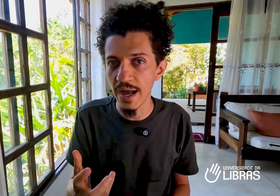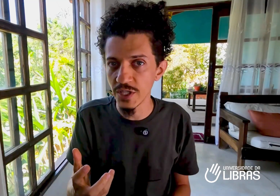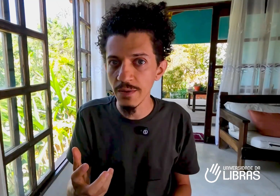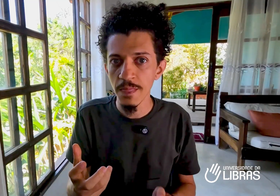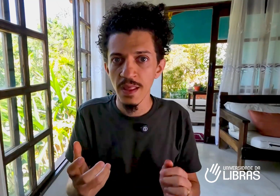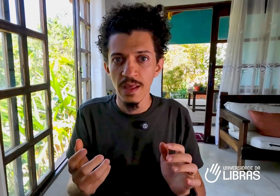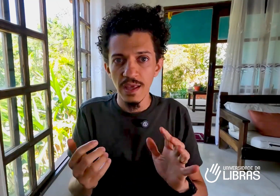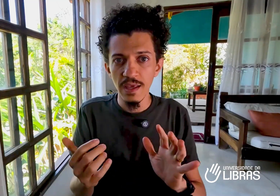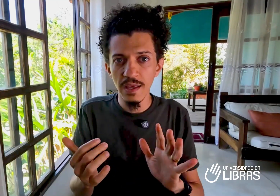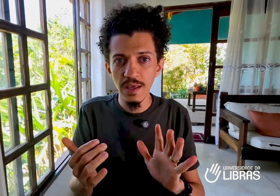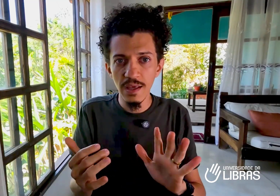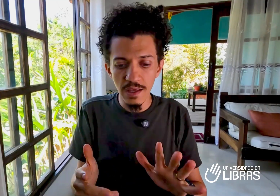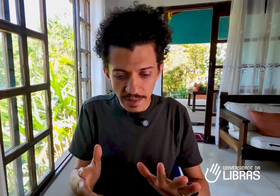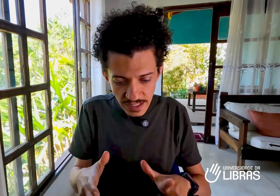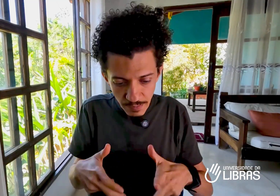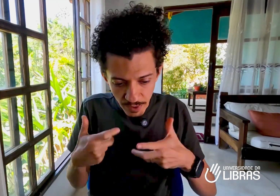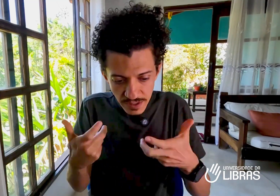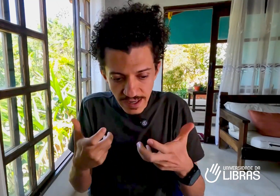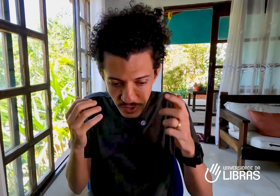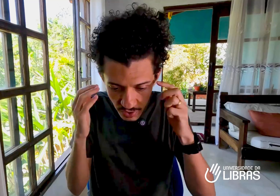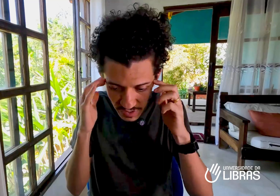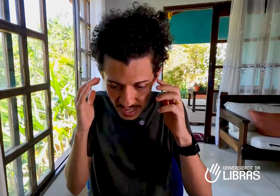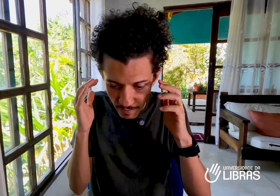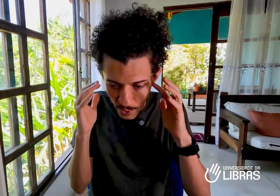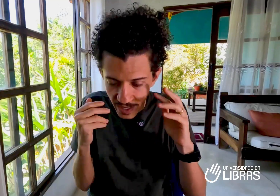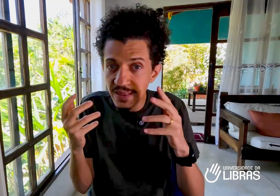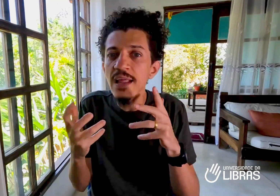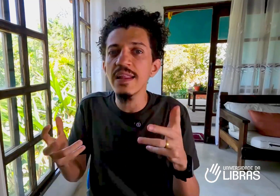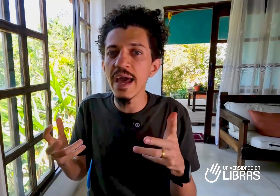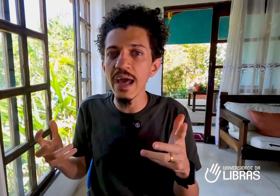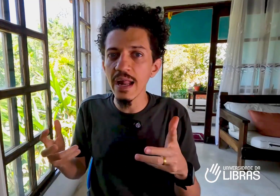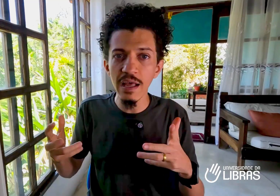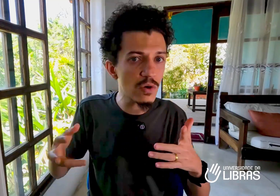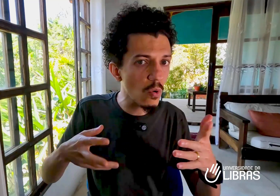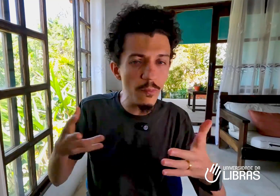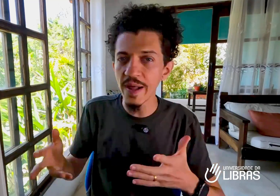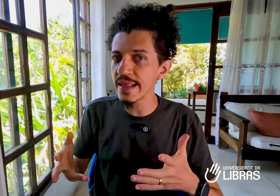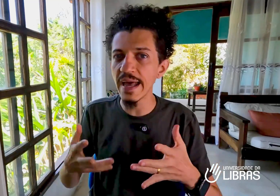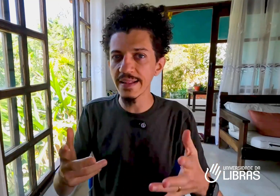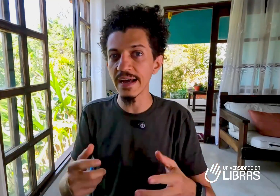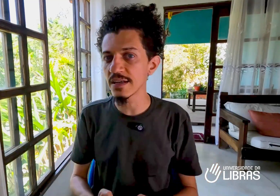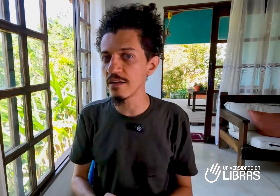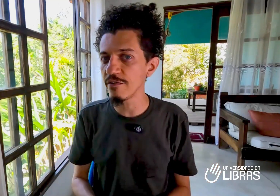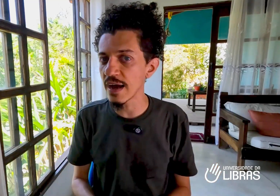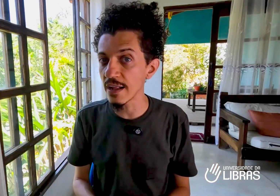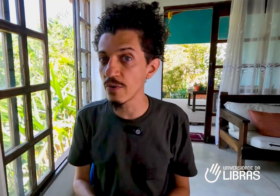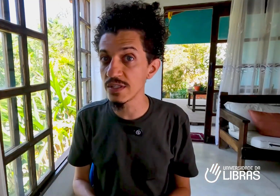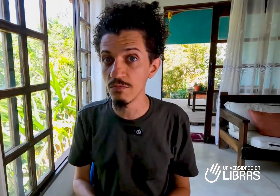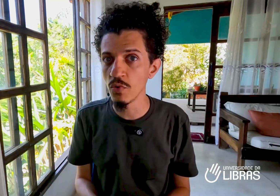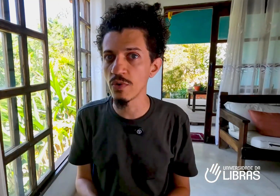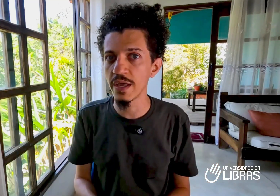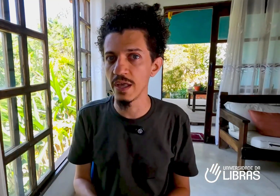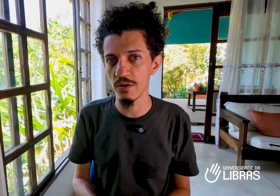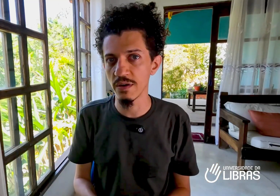linguagem e nesse processo de o cérebro entender e compreender e dar significado a esse mundo aqui à nossa